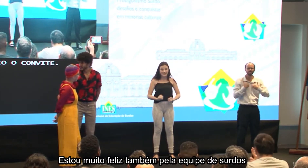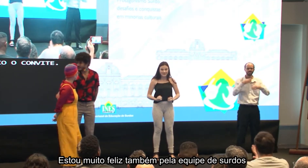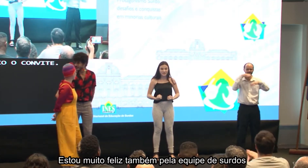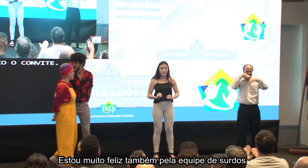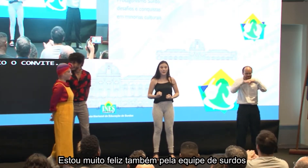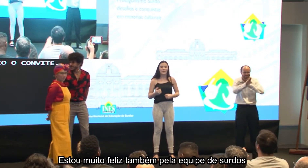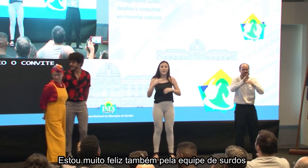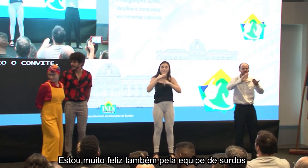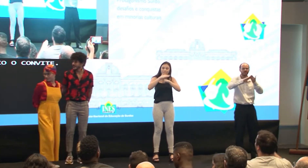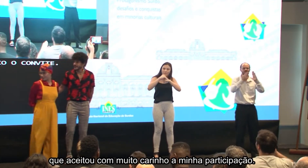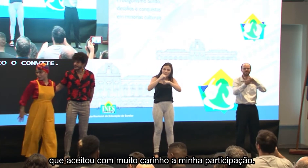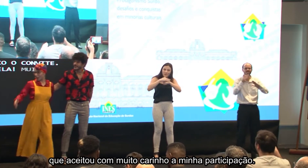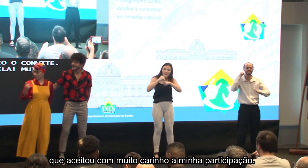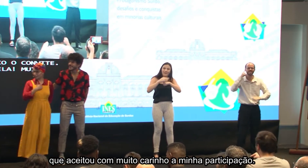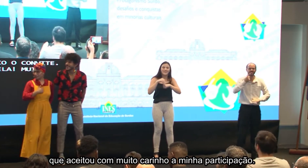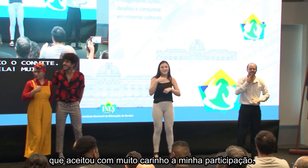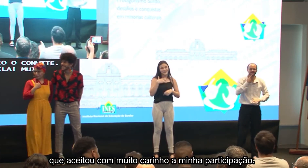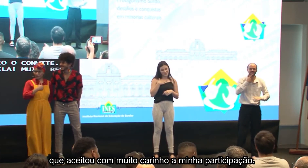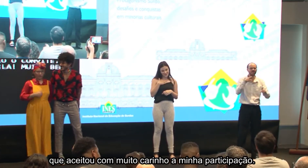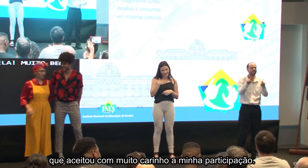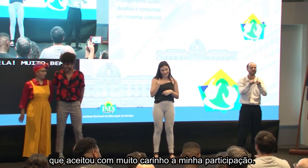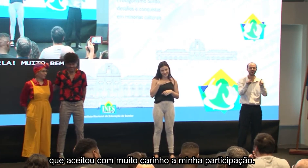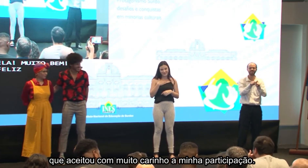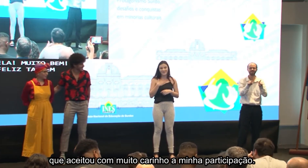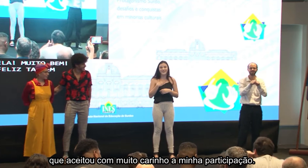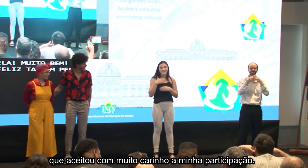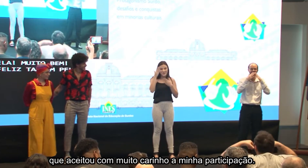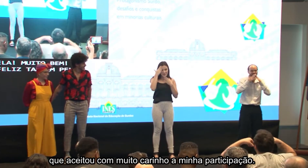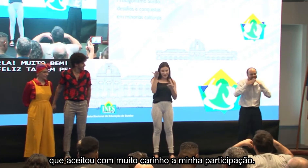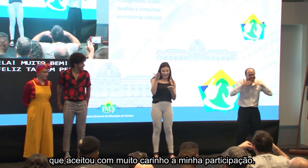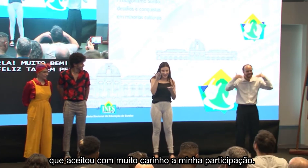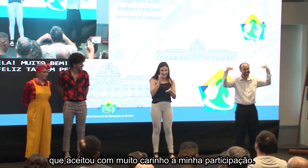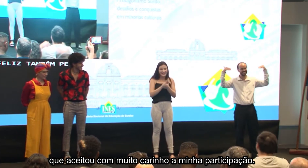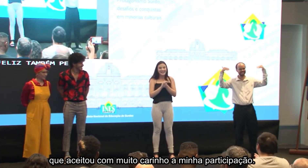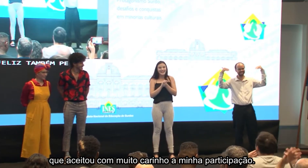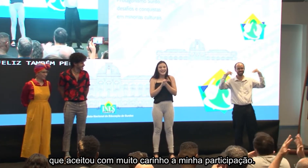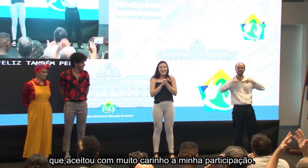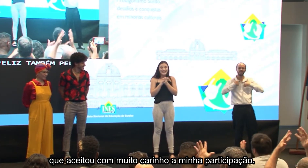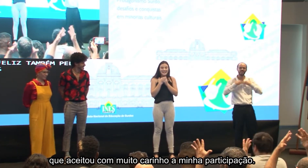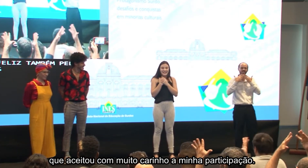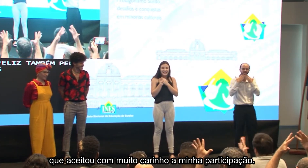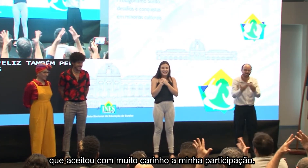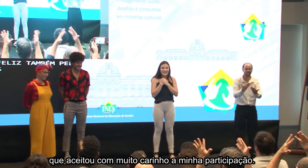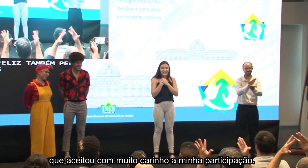de surdos que aceitou com muito carinho a minha participação.